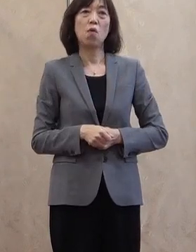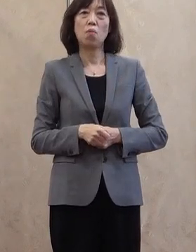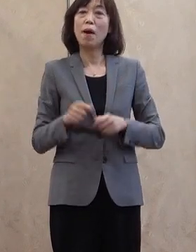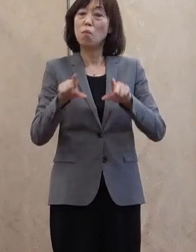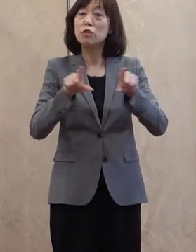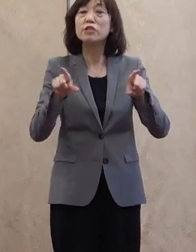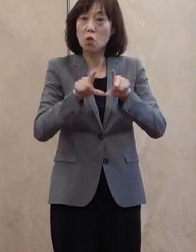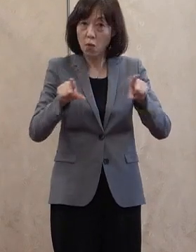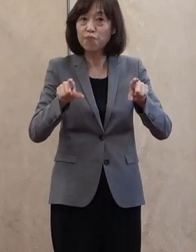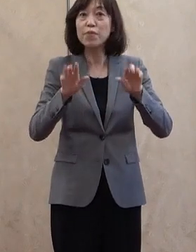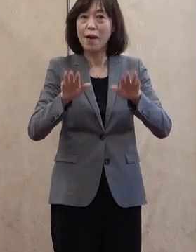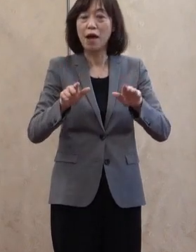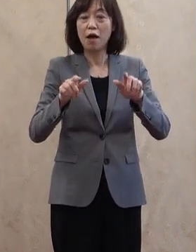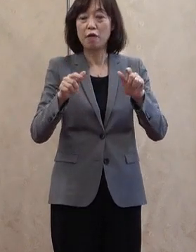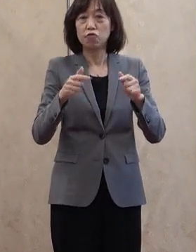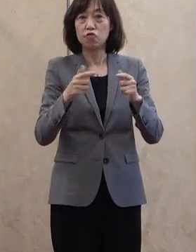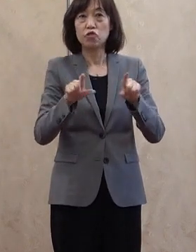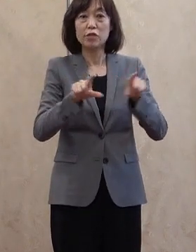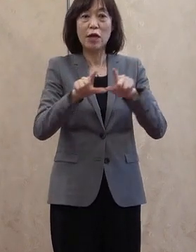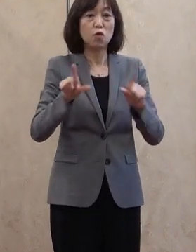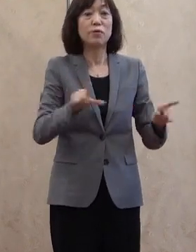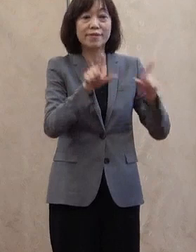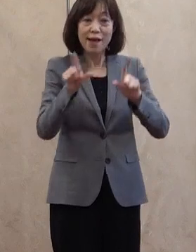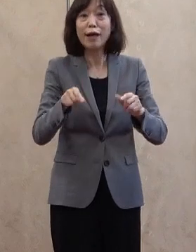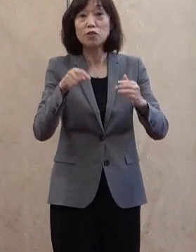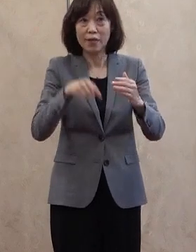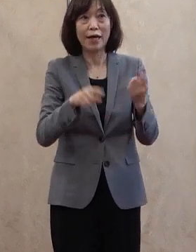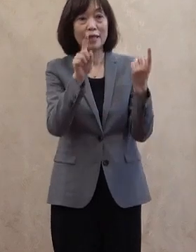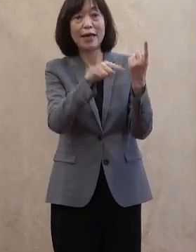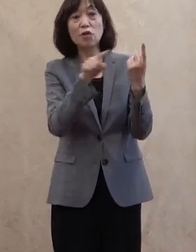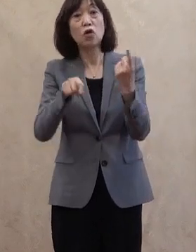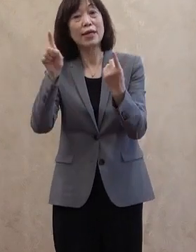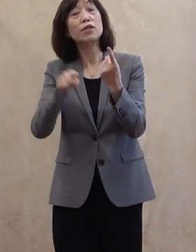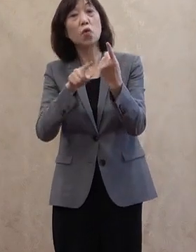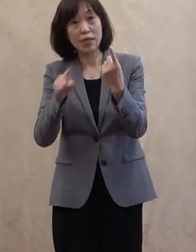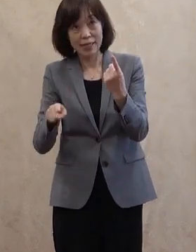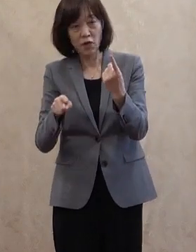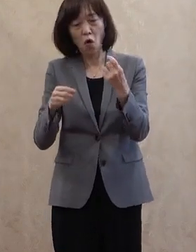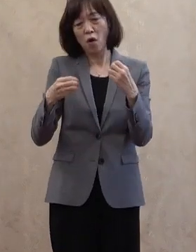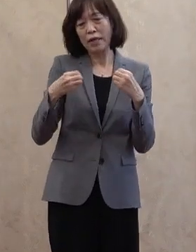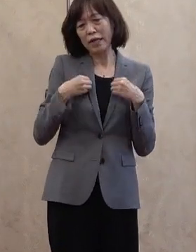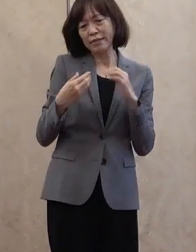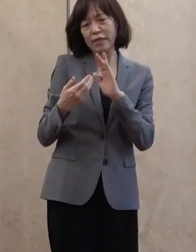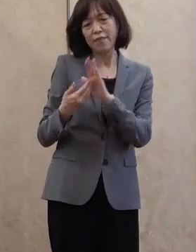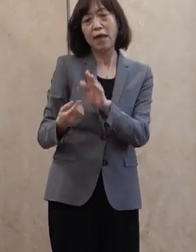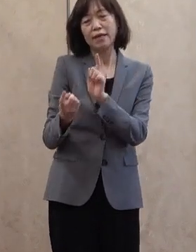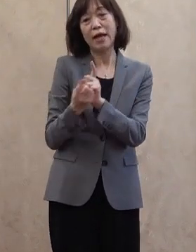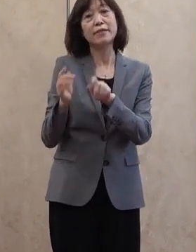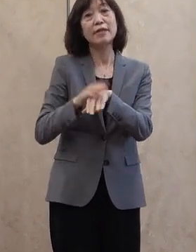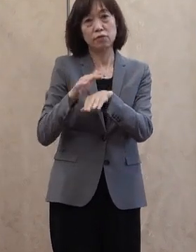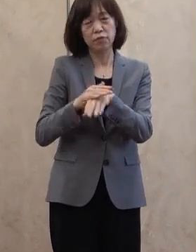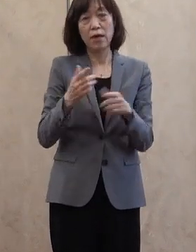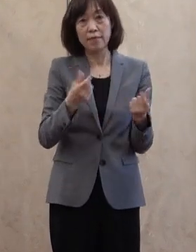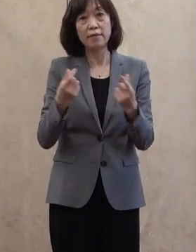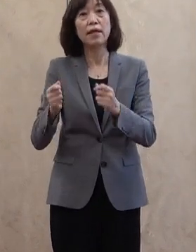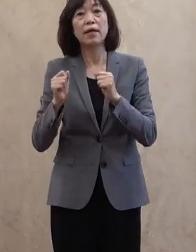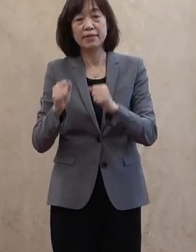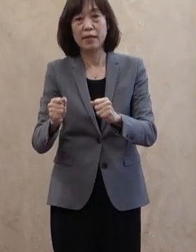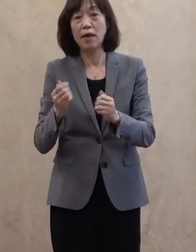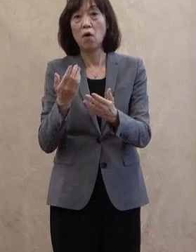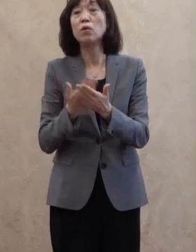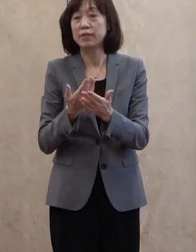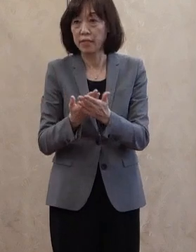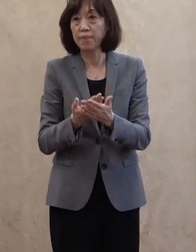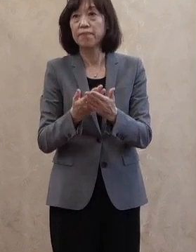もちろん今普段の生活の中でお一人お一人のこの感染対策を徹底お願いしたいということと、学校の現場においても感染リスクの高い場面というのがやっぱり